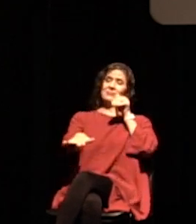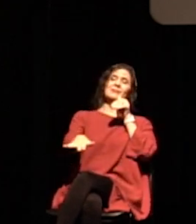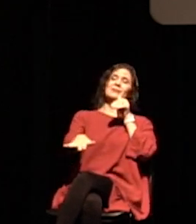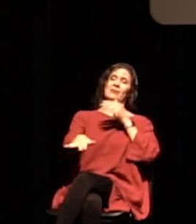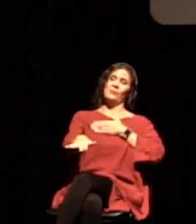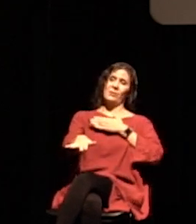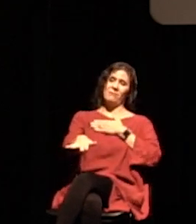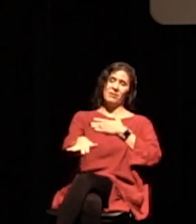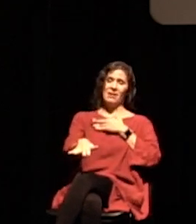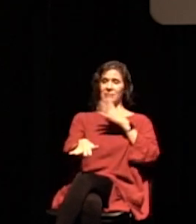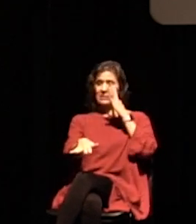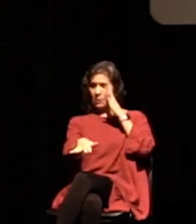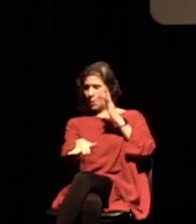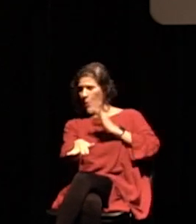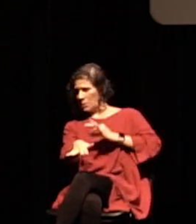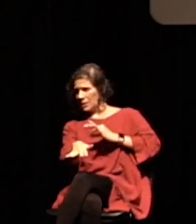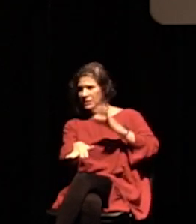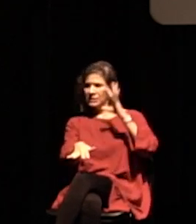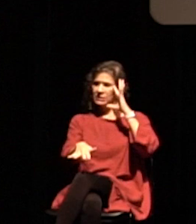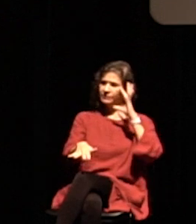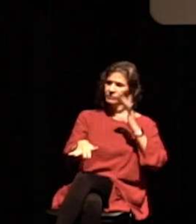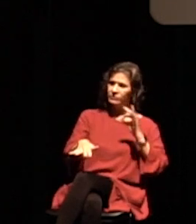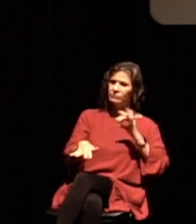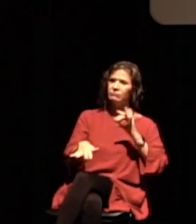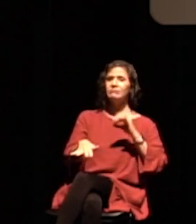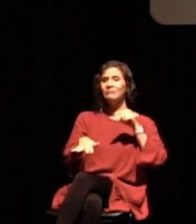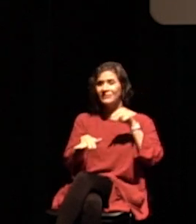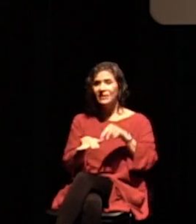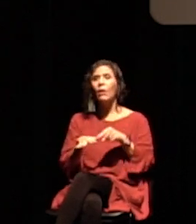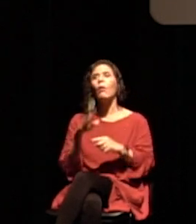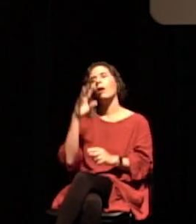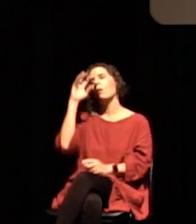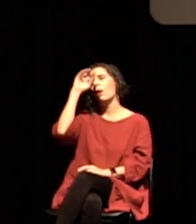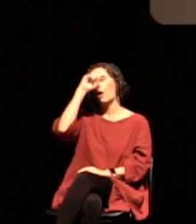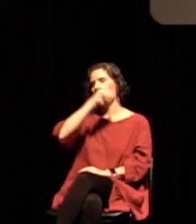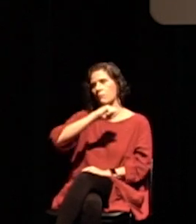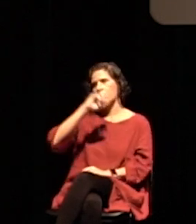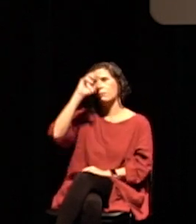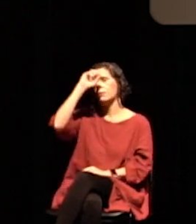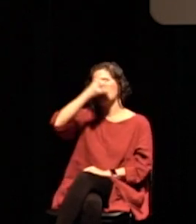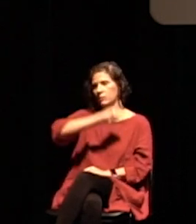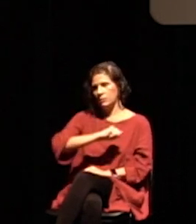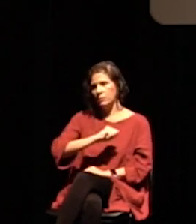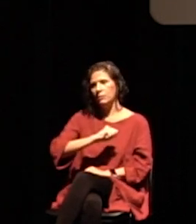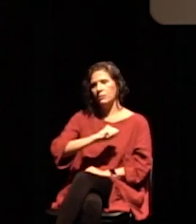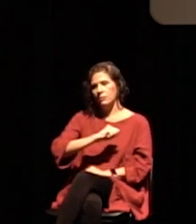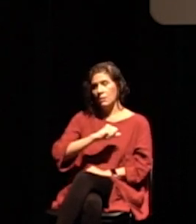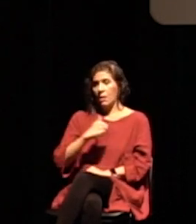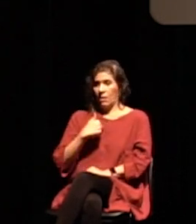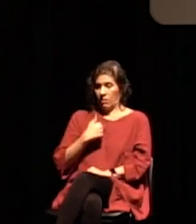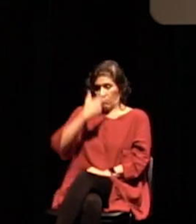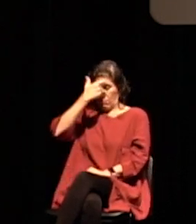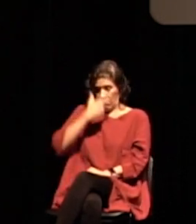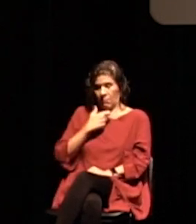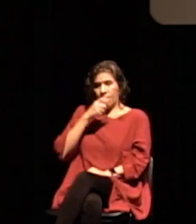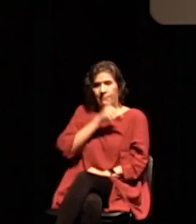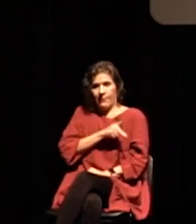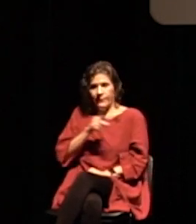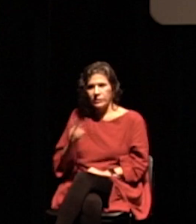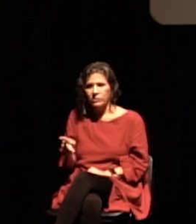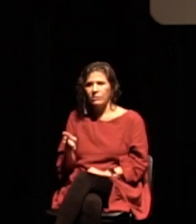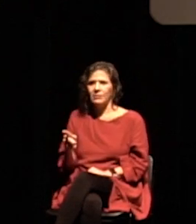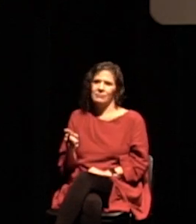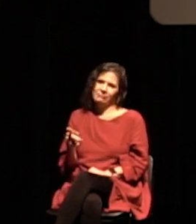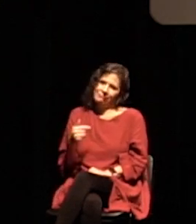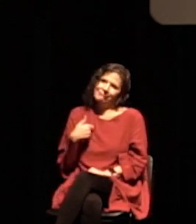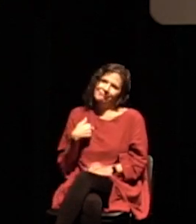incompreensível para mim. Então, foi um aprendizado. E eu como professor, eu